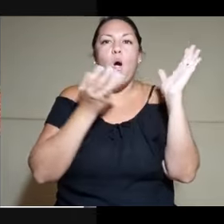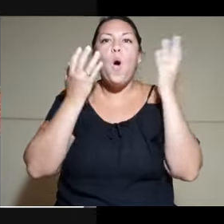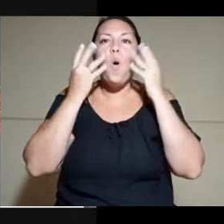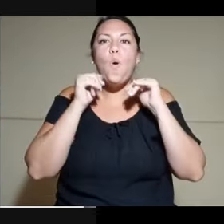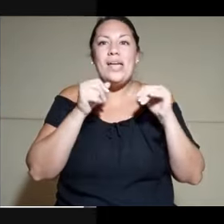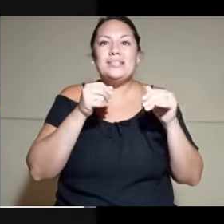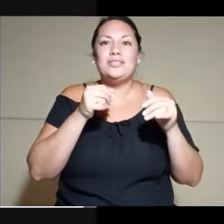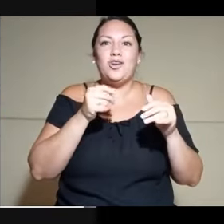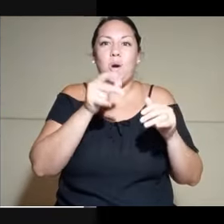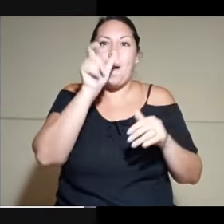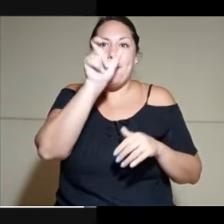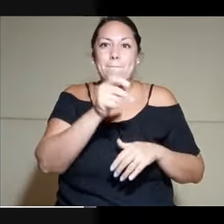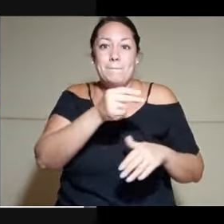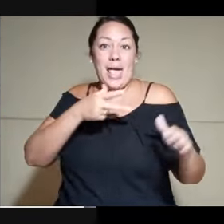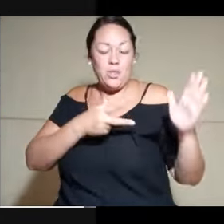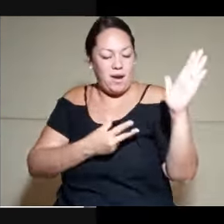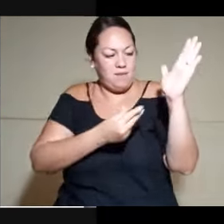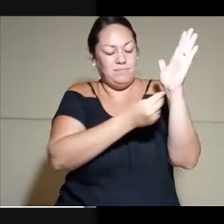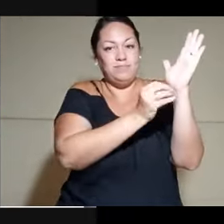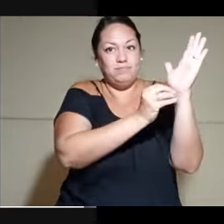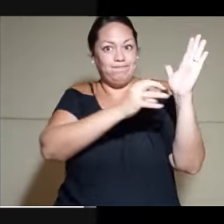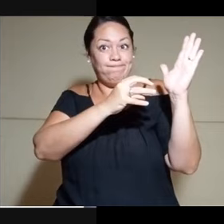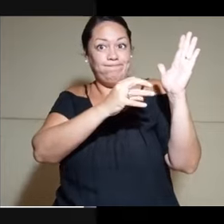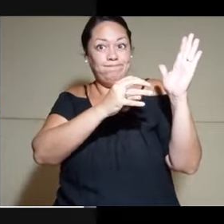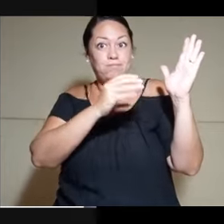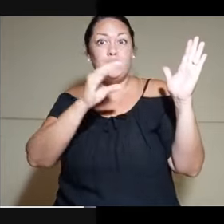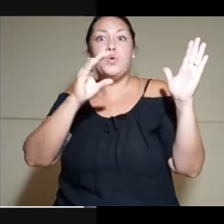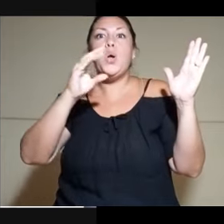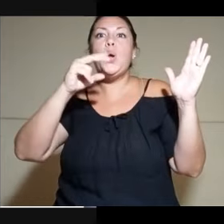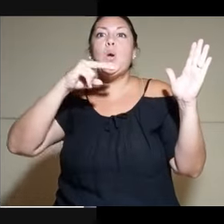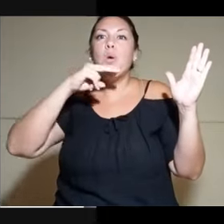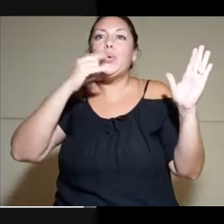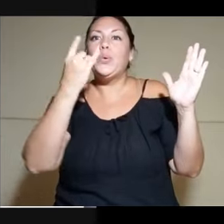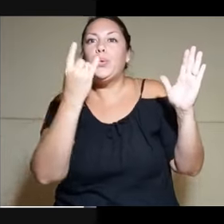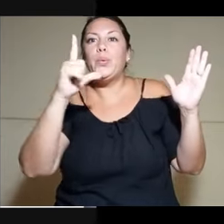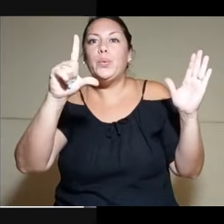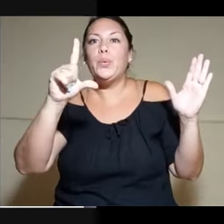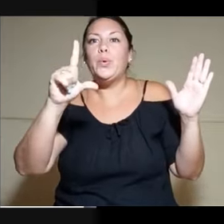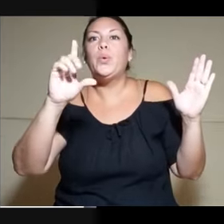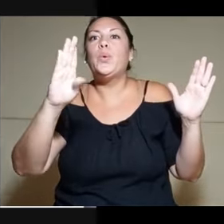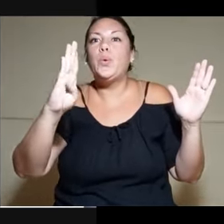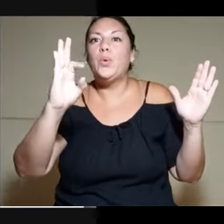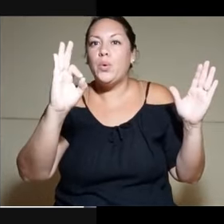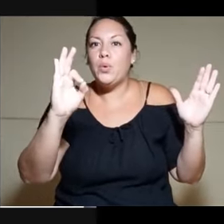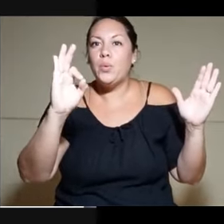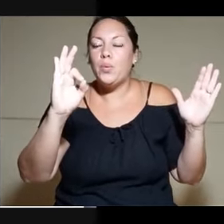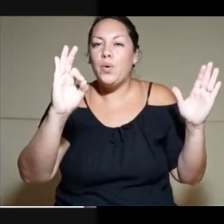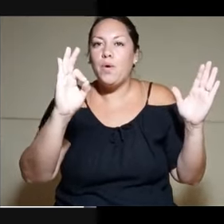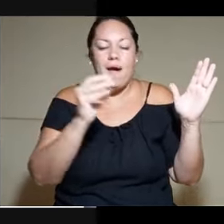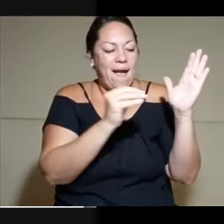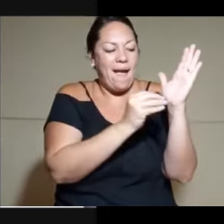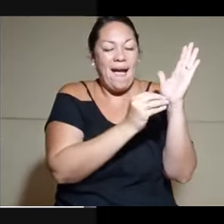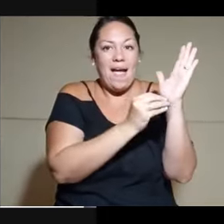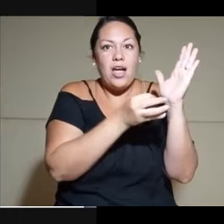espinal. Acuérdense, el bulbo raquídeo es la estructura que continúa la médula espinal. Hacia arriba. Nuestra médula